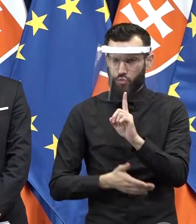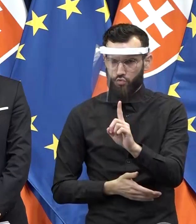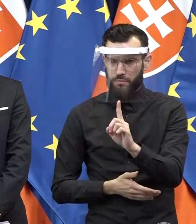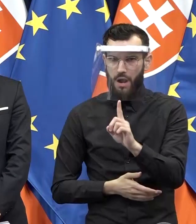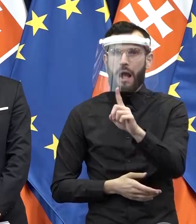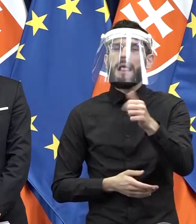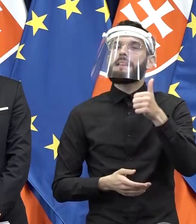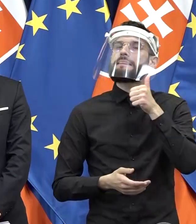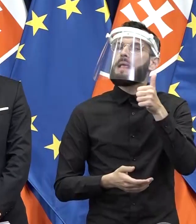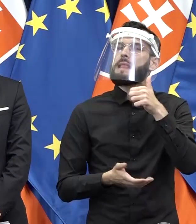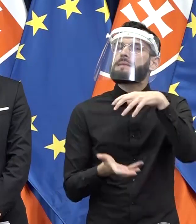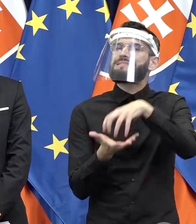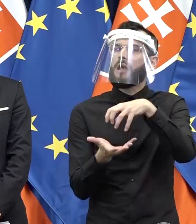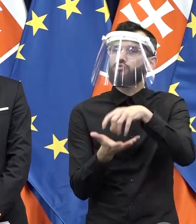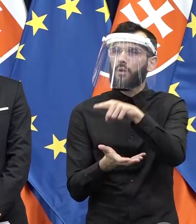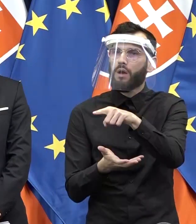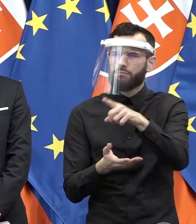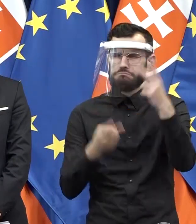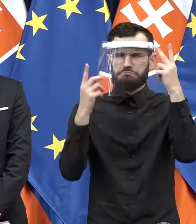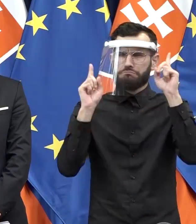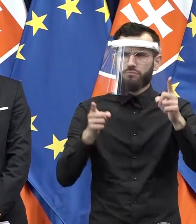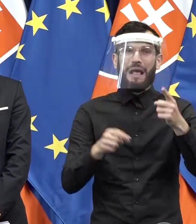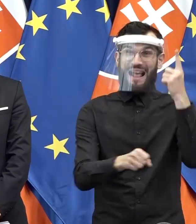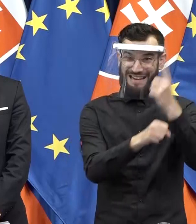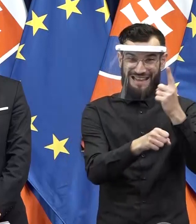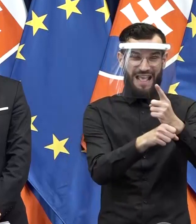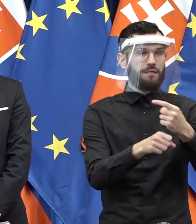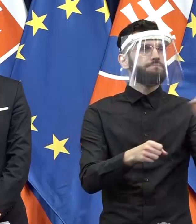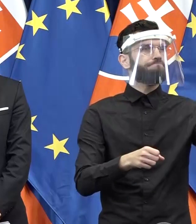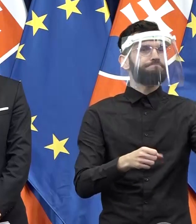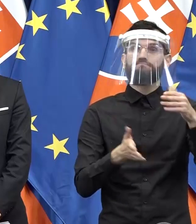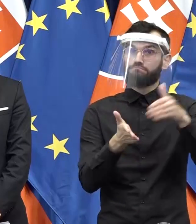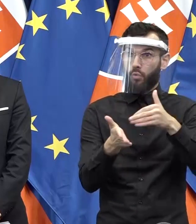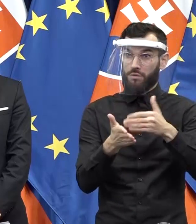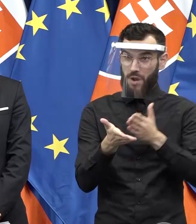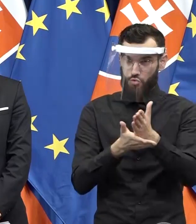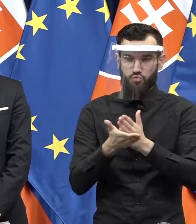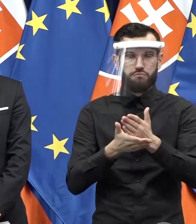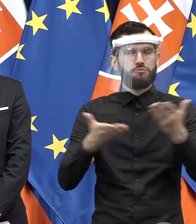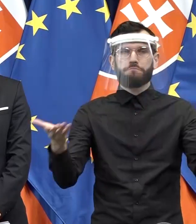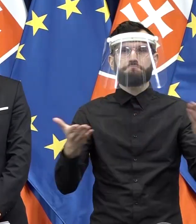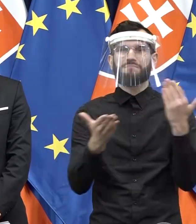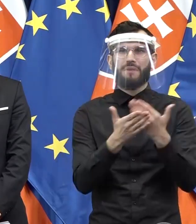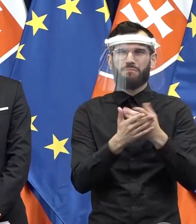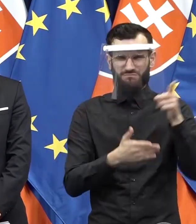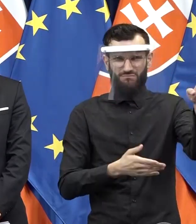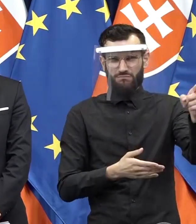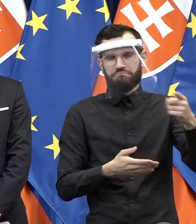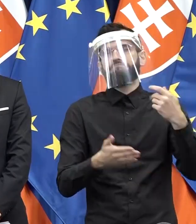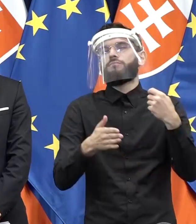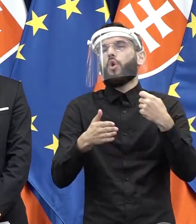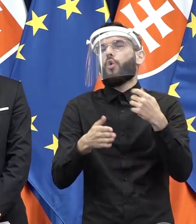teda vlastne denný stacionár. Znamená, že klient, ktorý potrebuje túto službu, či už teda povedzme znova najzraniteľnejší